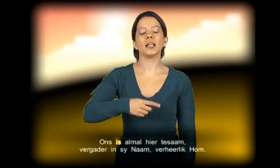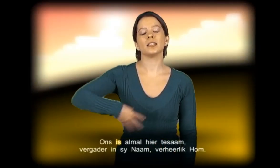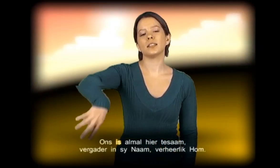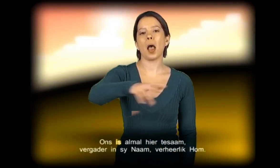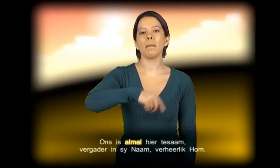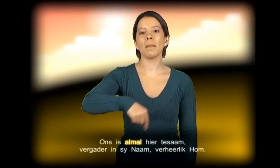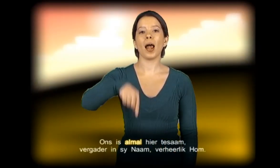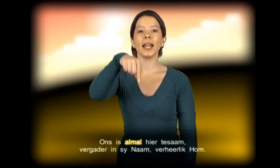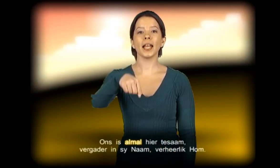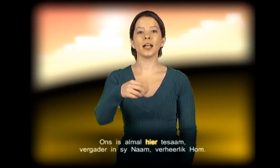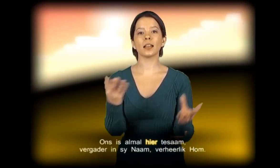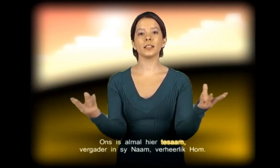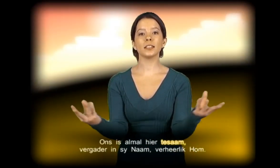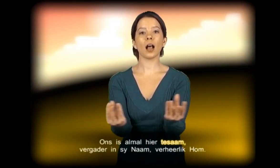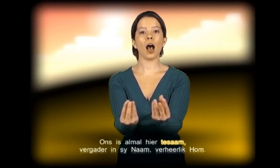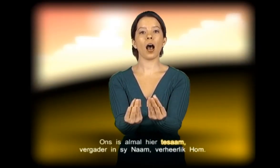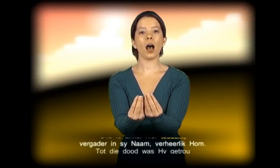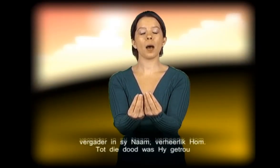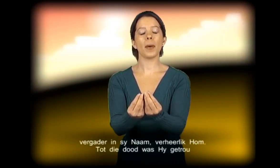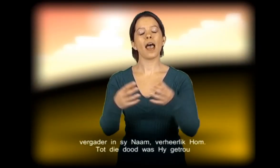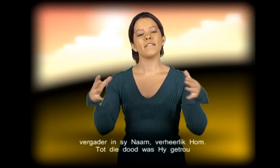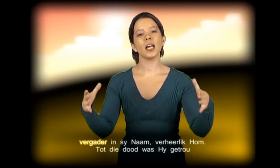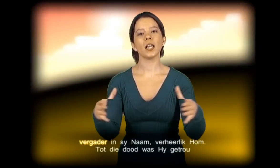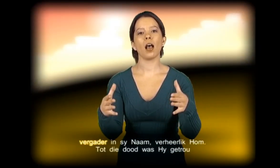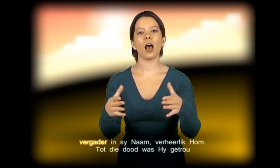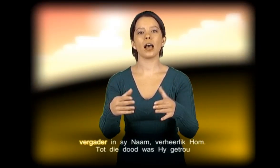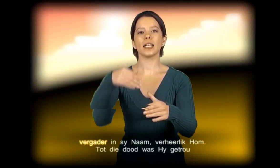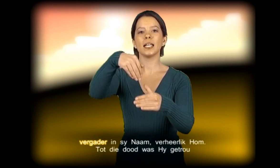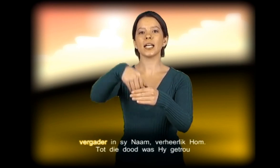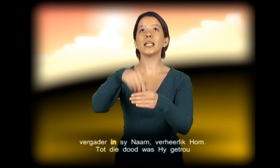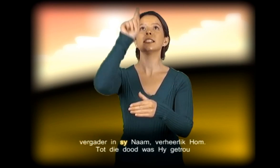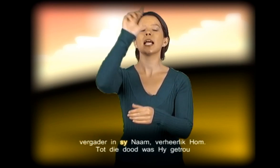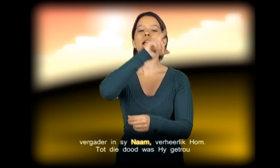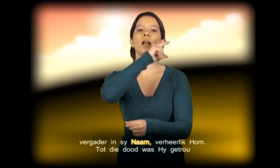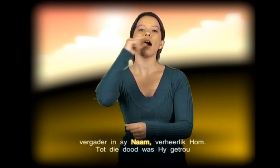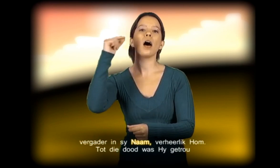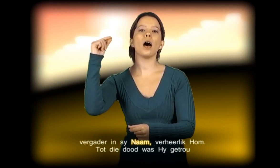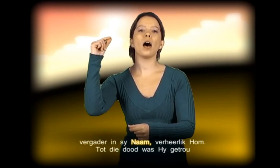is almal hier tesaam, vergader in sy naam,